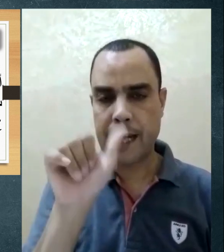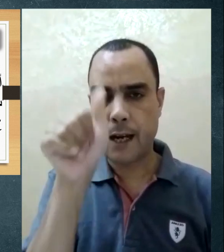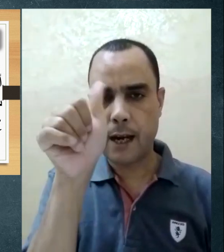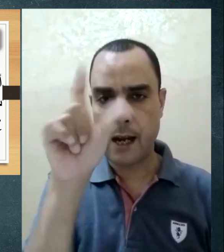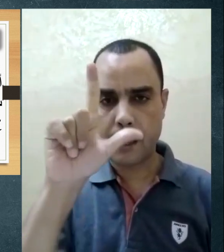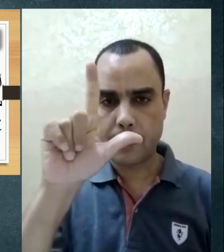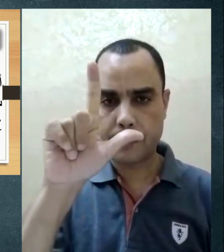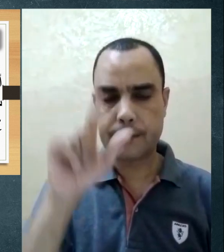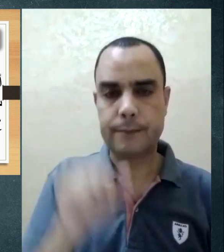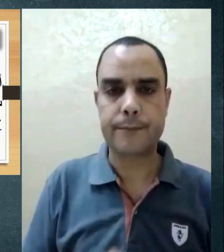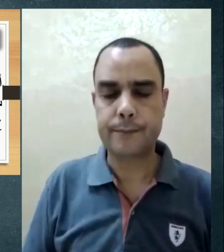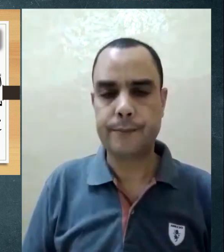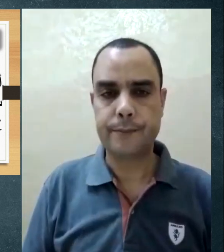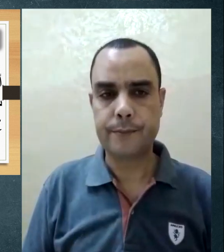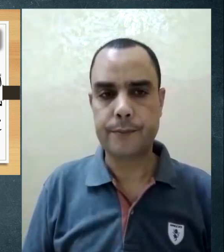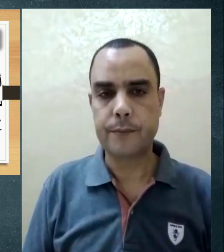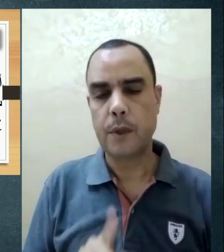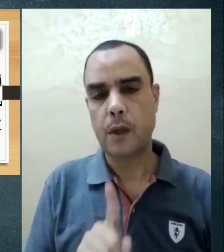ميل